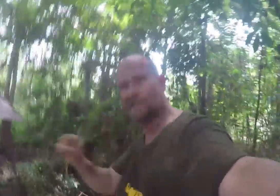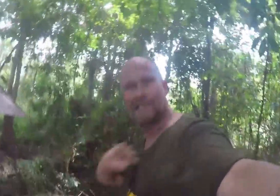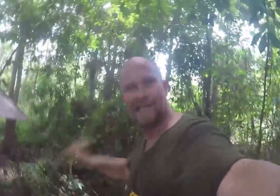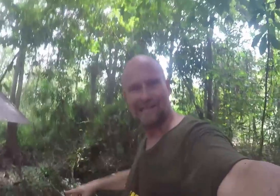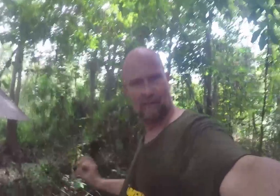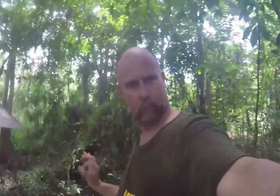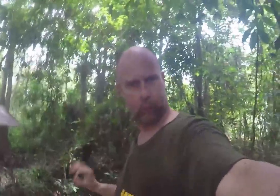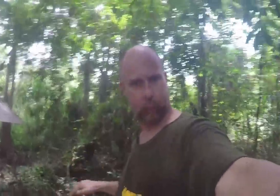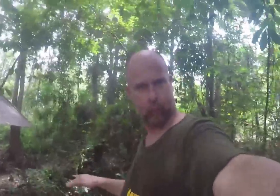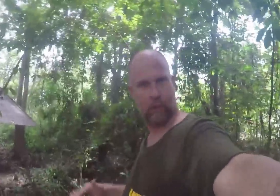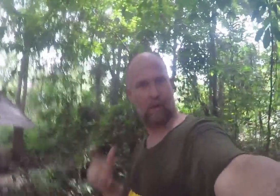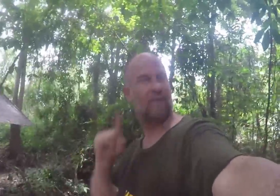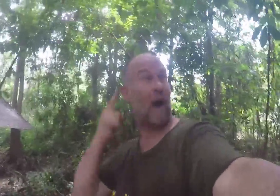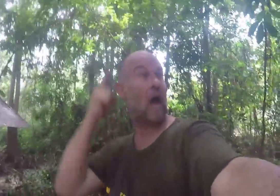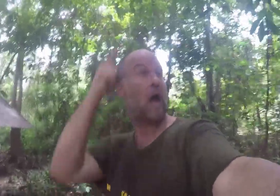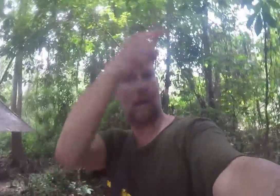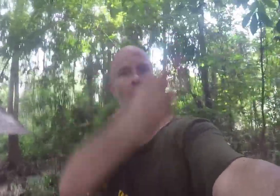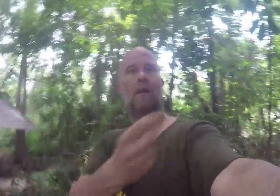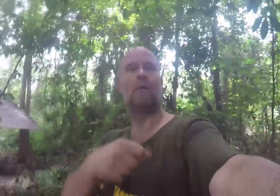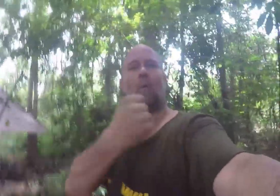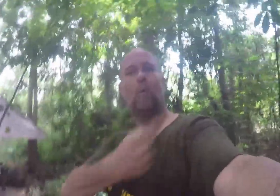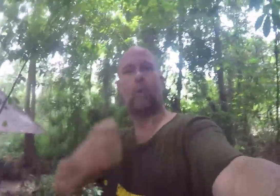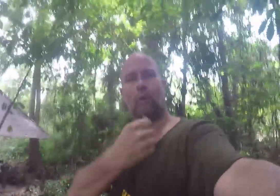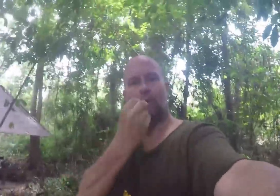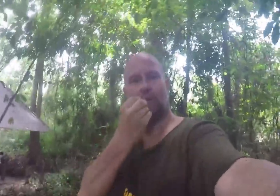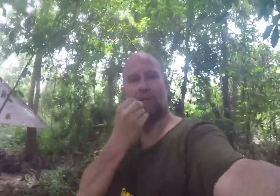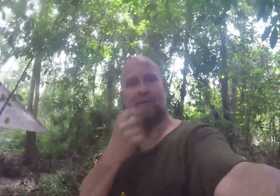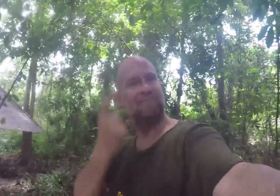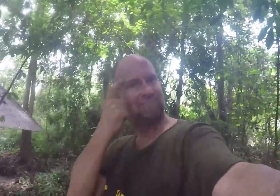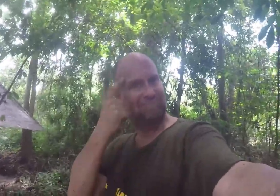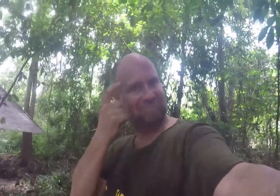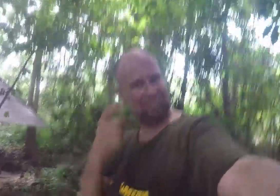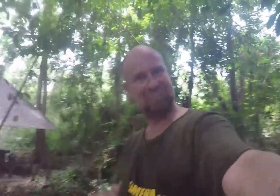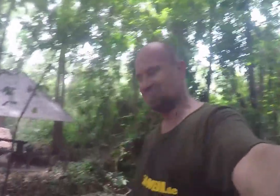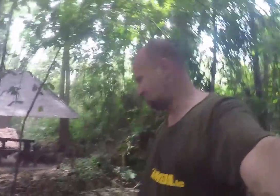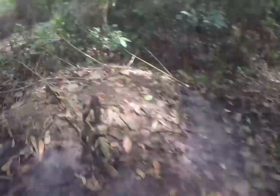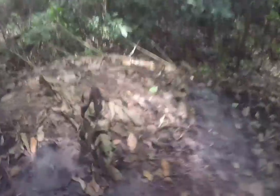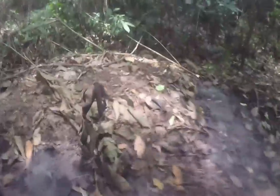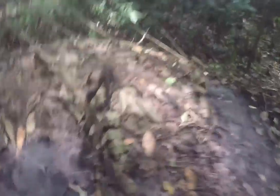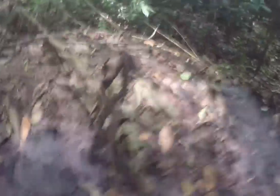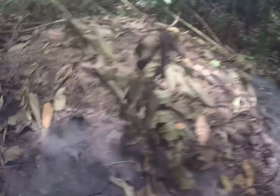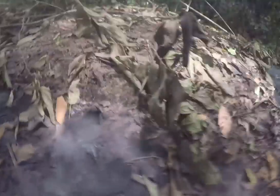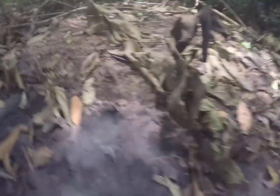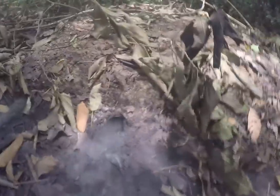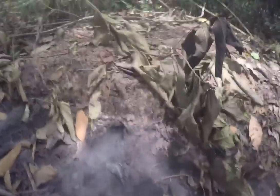sahen und eine Handgranate dorthin wurfen und die zündete, war das meistens für die Katz. Clever, wa?